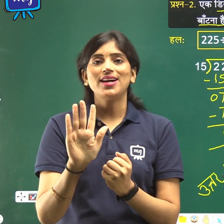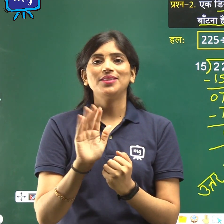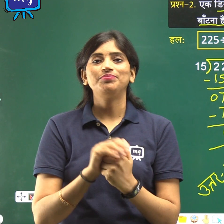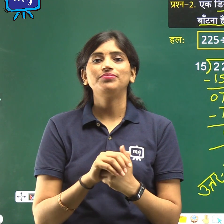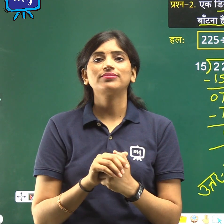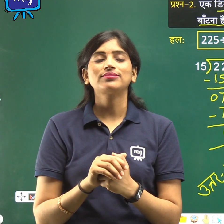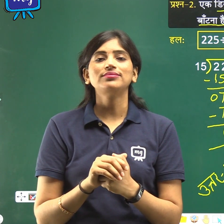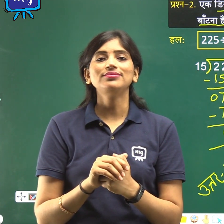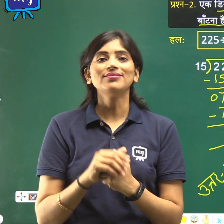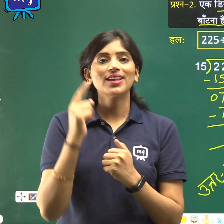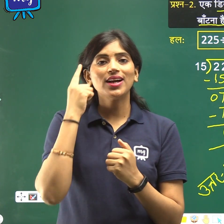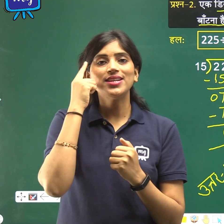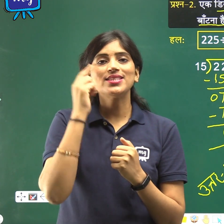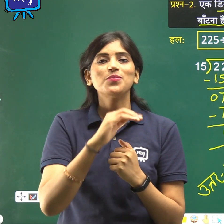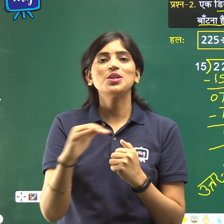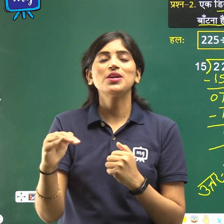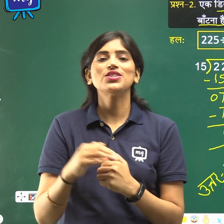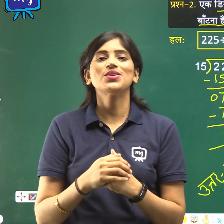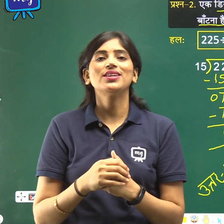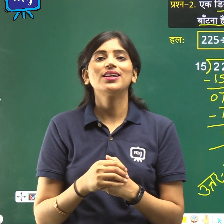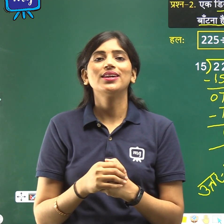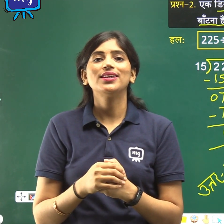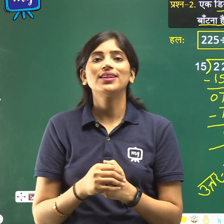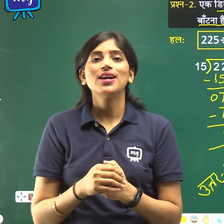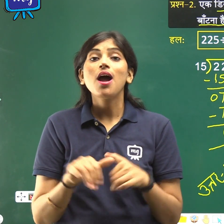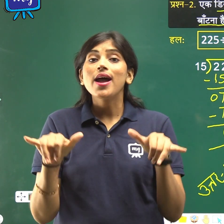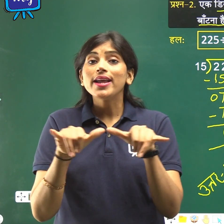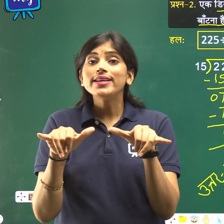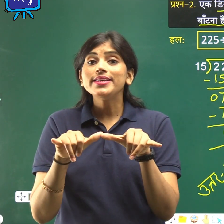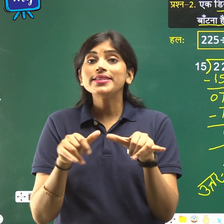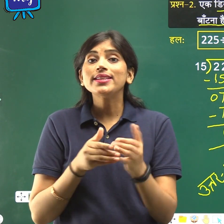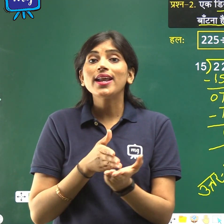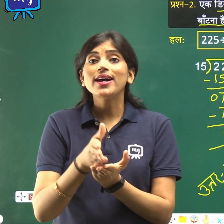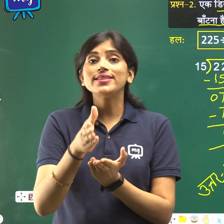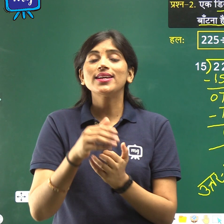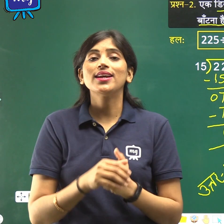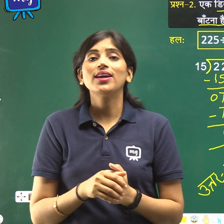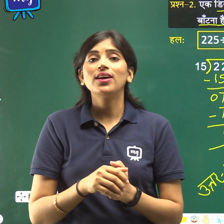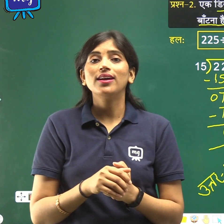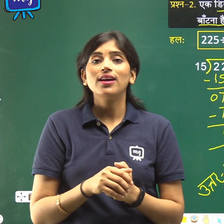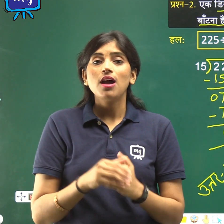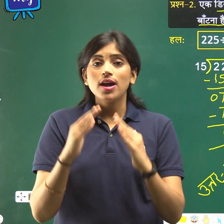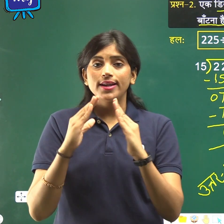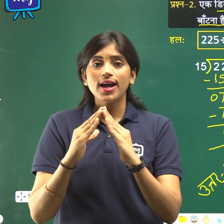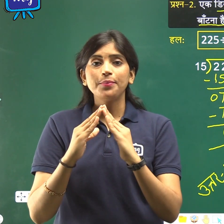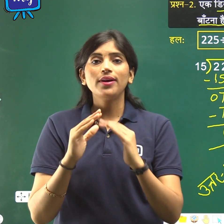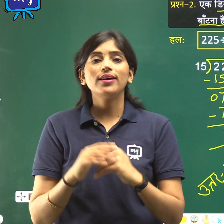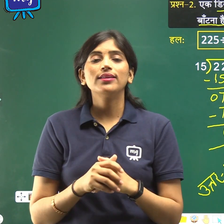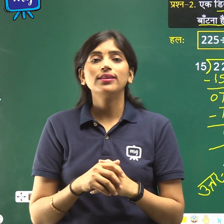15। समझे बच्चों? इसी तरह से घर